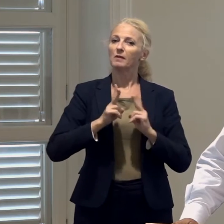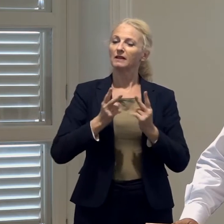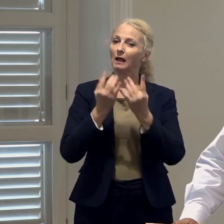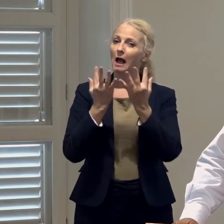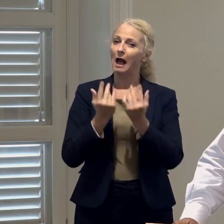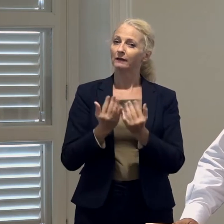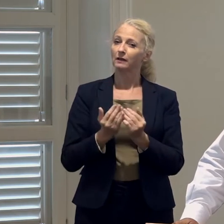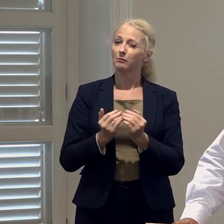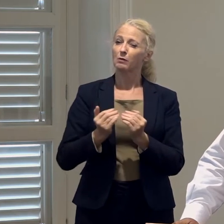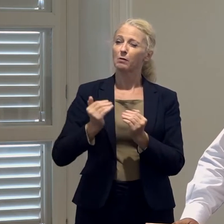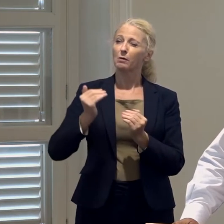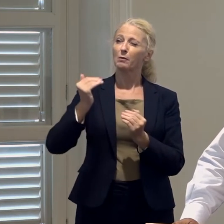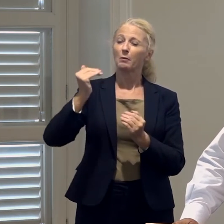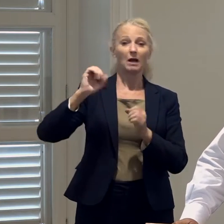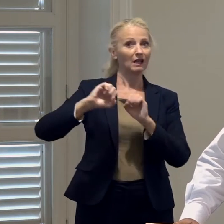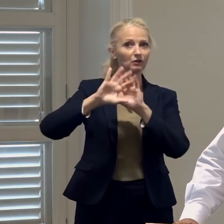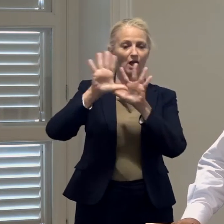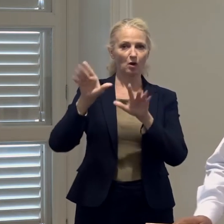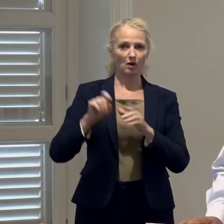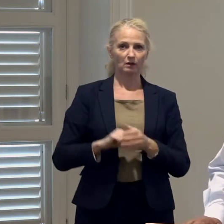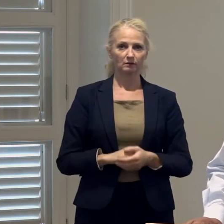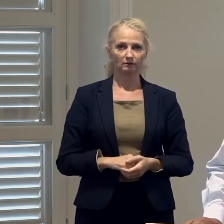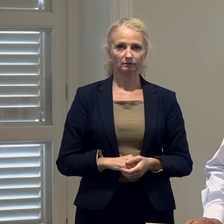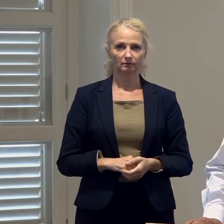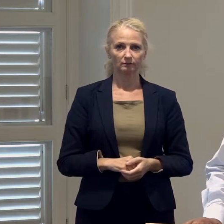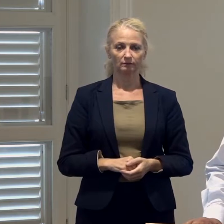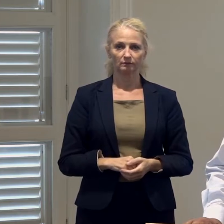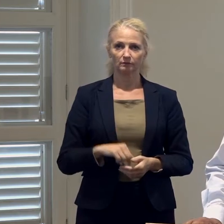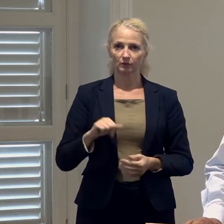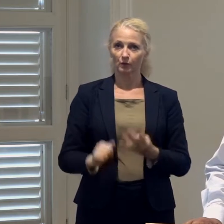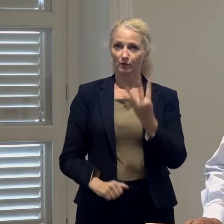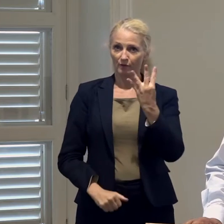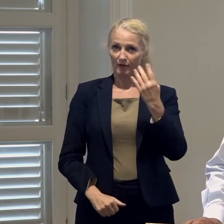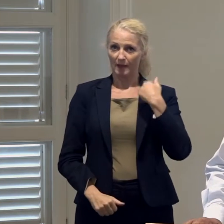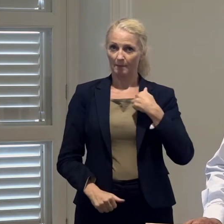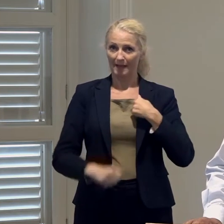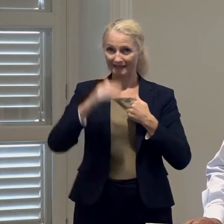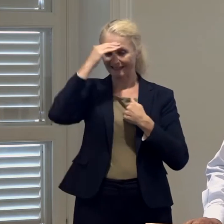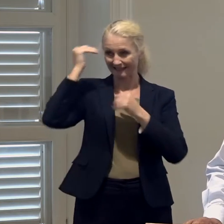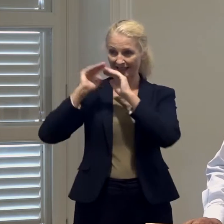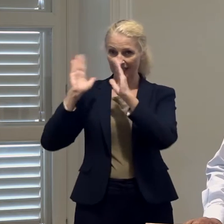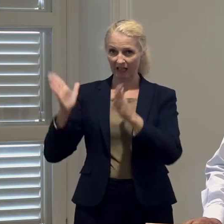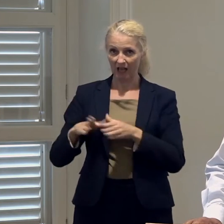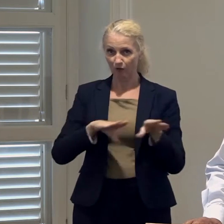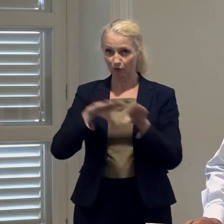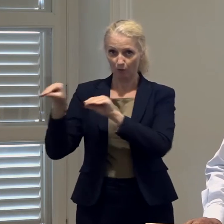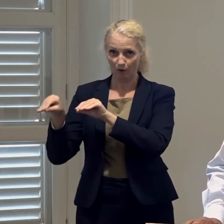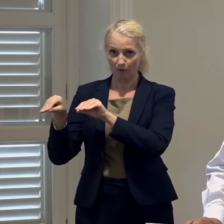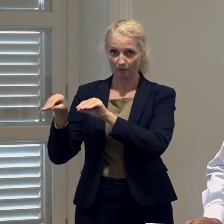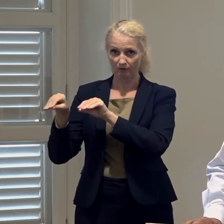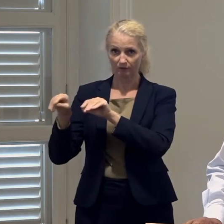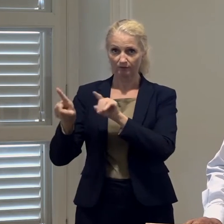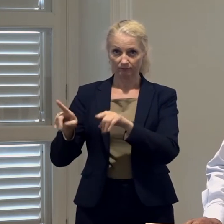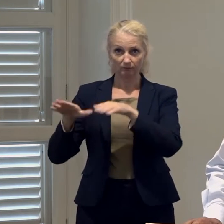duidelijk toe. Er zijn 4 mensen in het ziekenhuis opgenomen met COVID-19 hier op